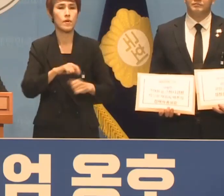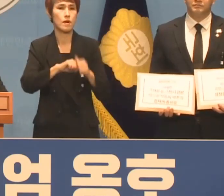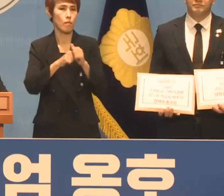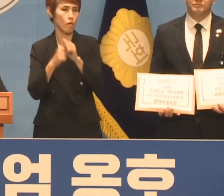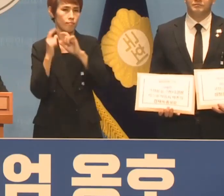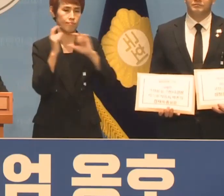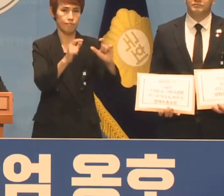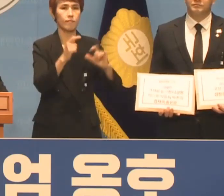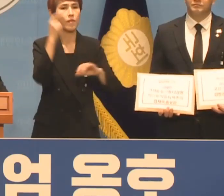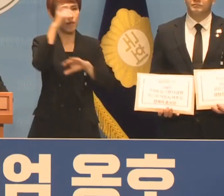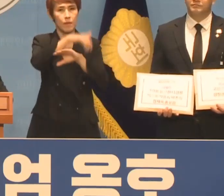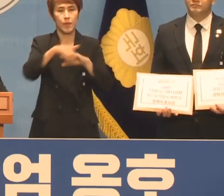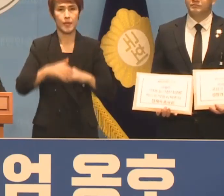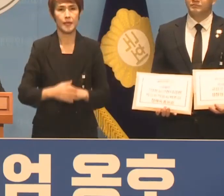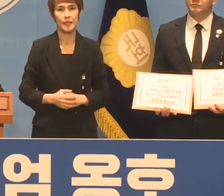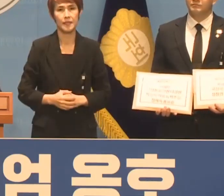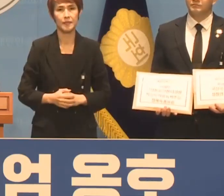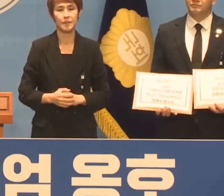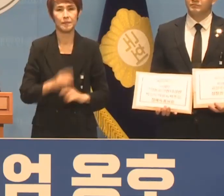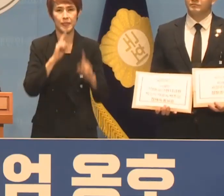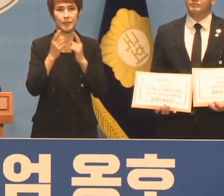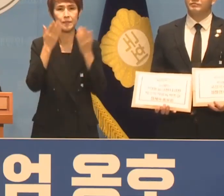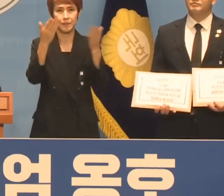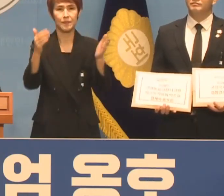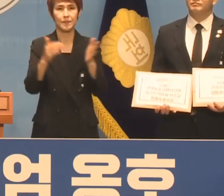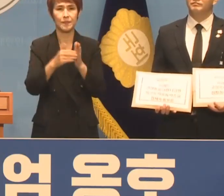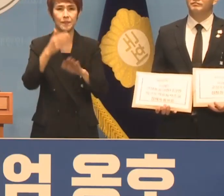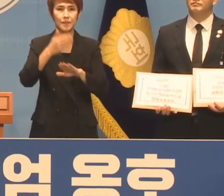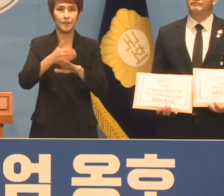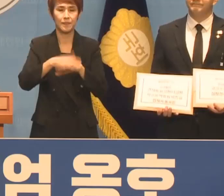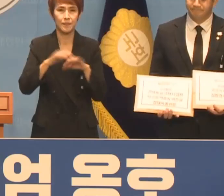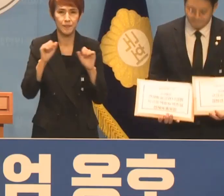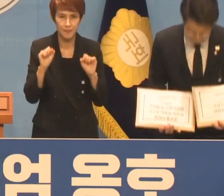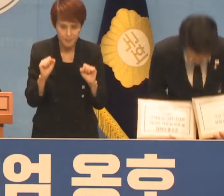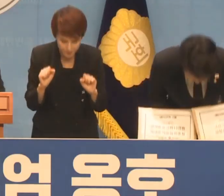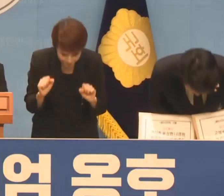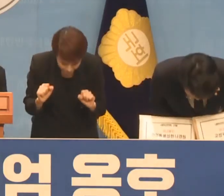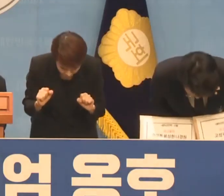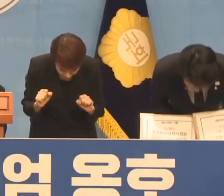취할 것을 다시 한번 말씀드립니다. 이상 기자회견 마치겠습니다. 감사합니다.